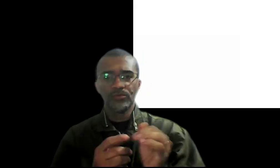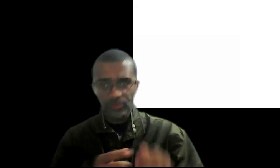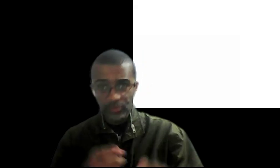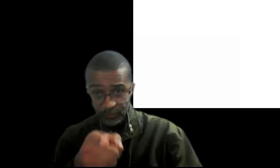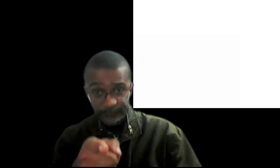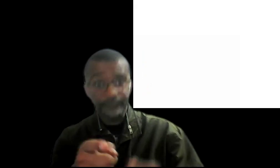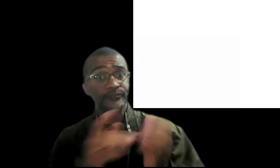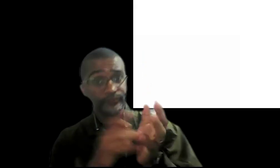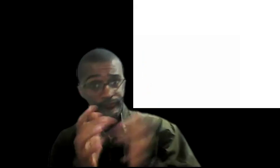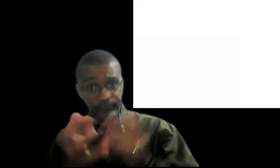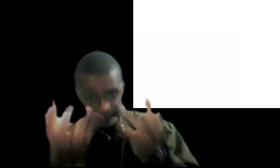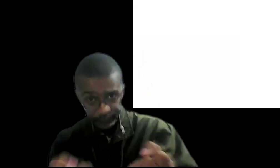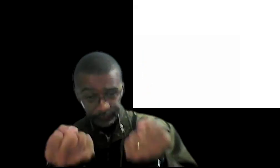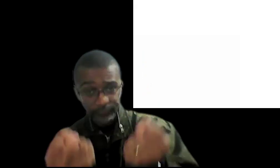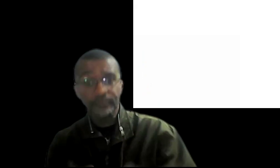aceita Jesus,